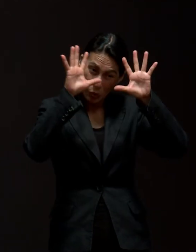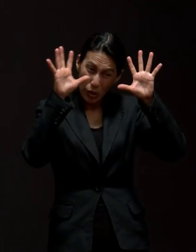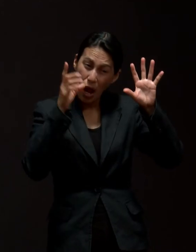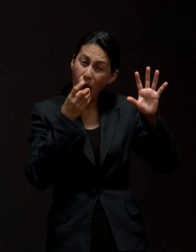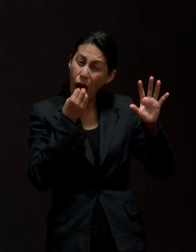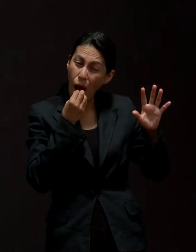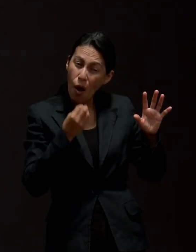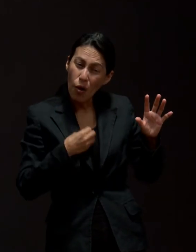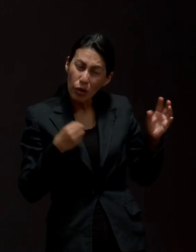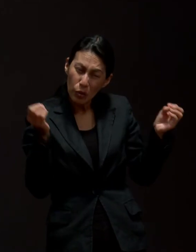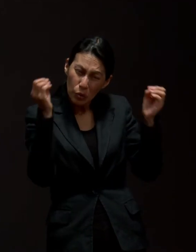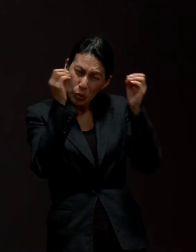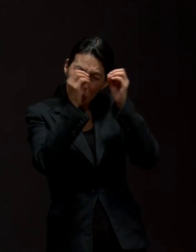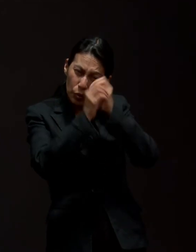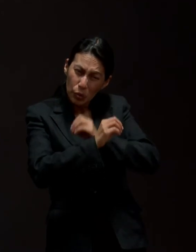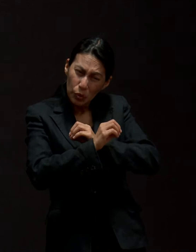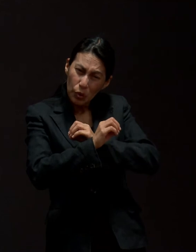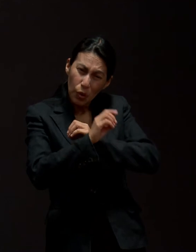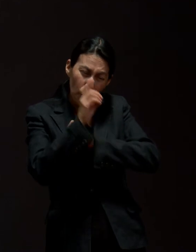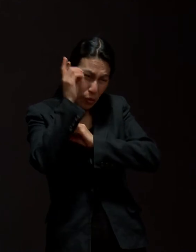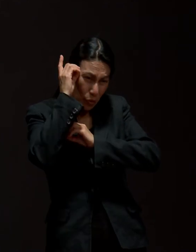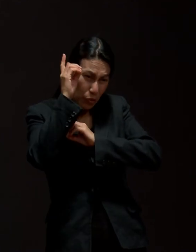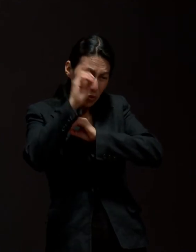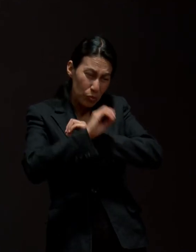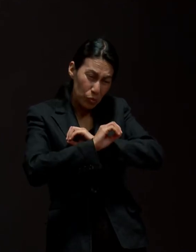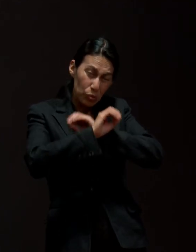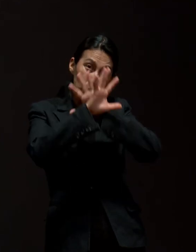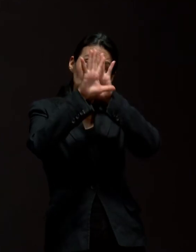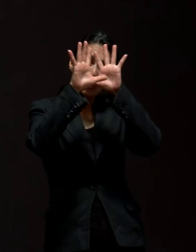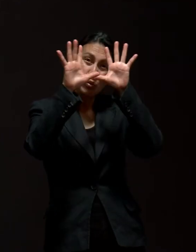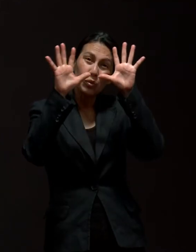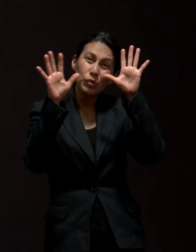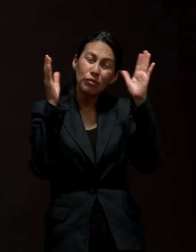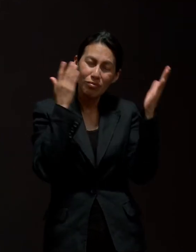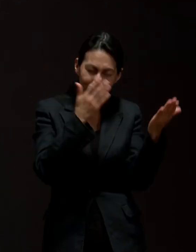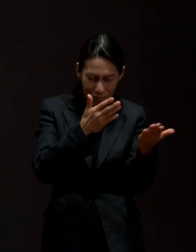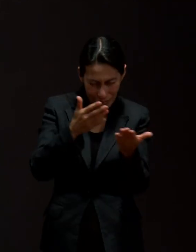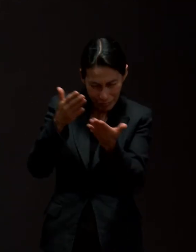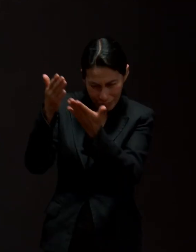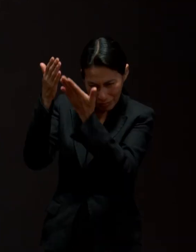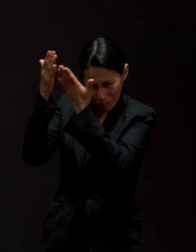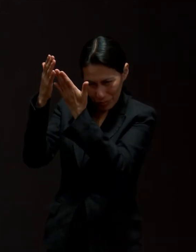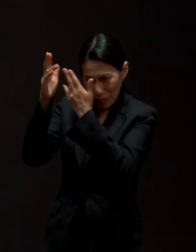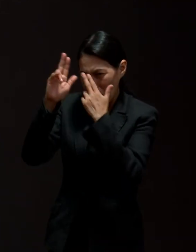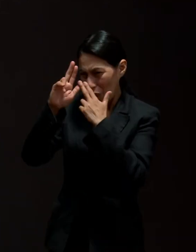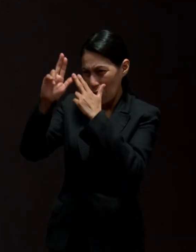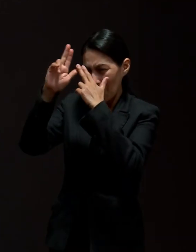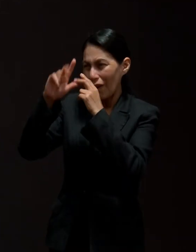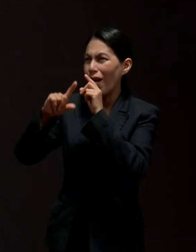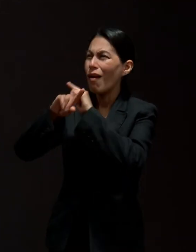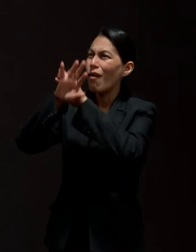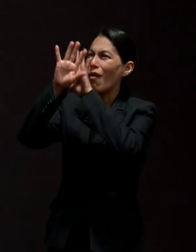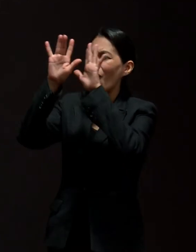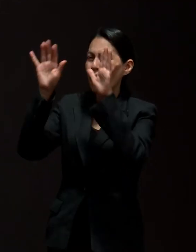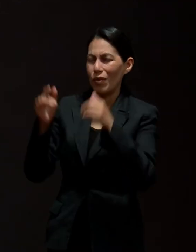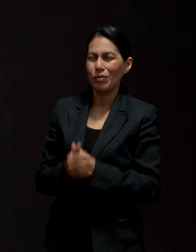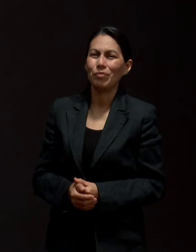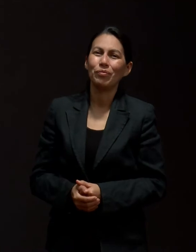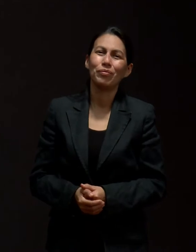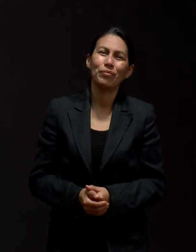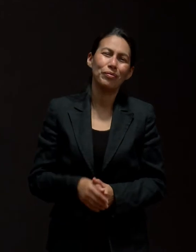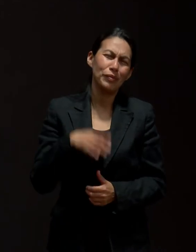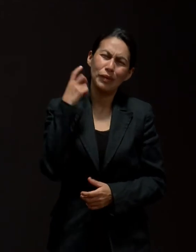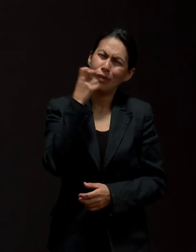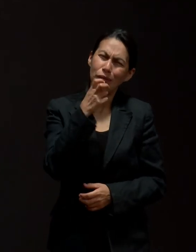brille aún en medio de la oscuridad. Amén. Para su gloria y honor y de nadie más. Amén. Qué